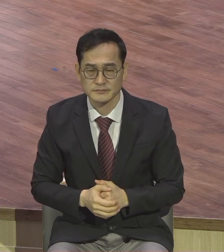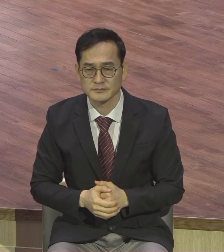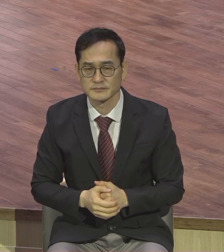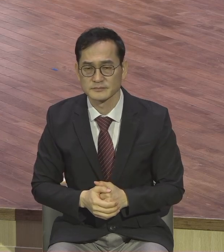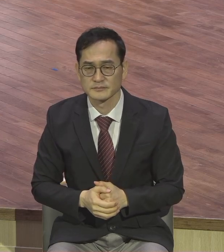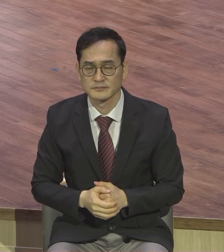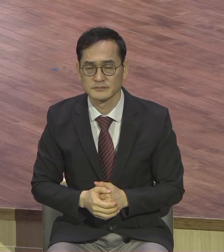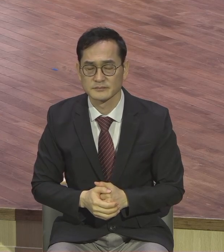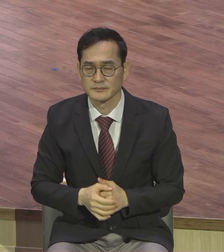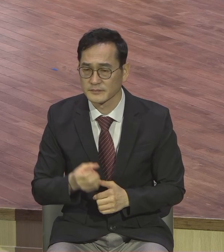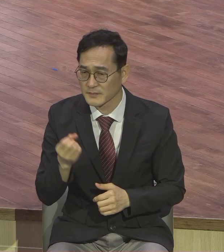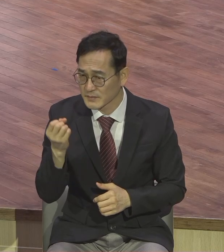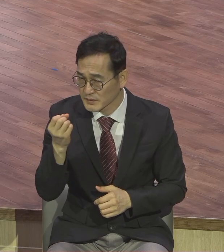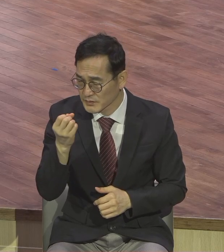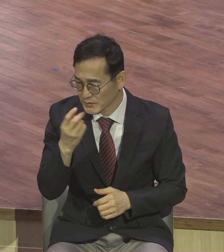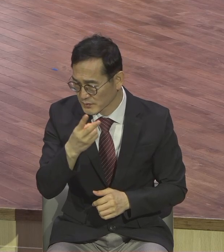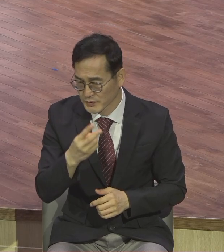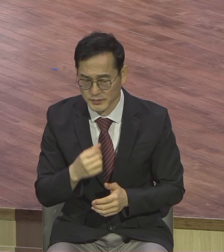며칠 전에도